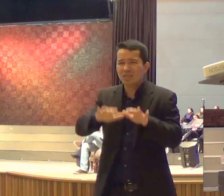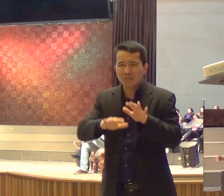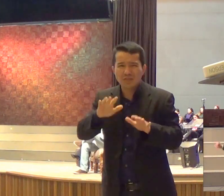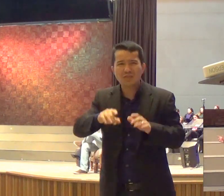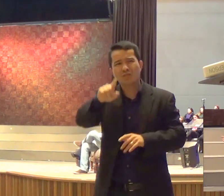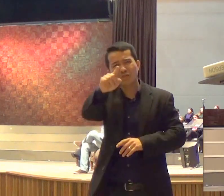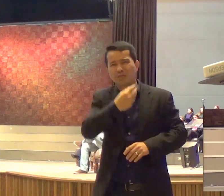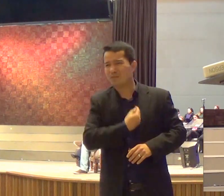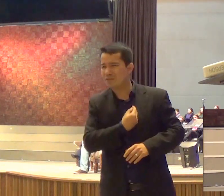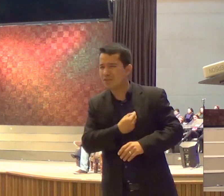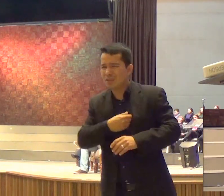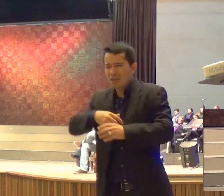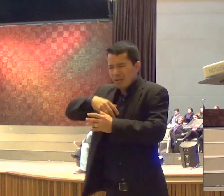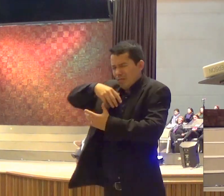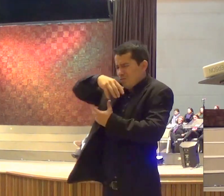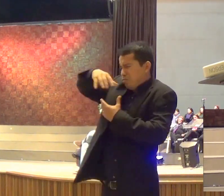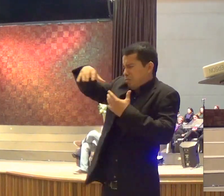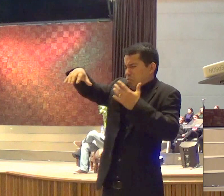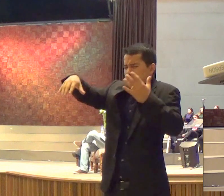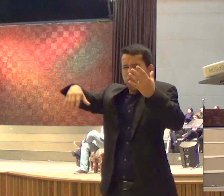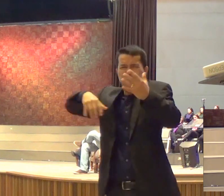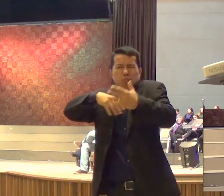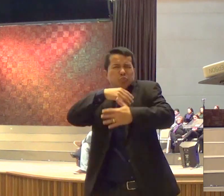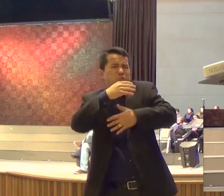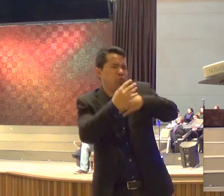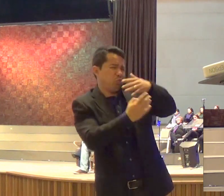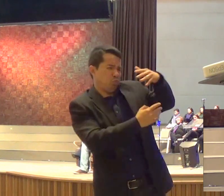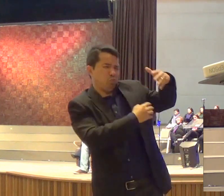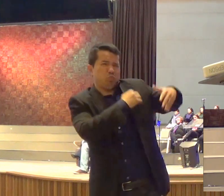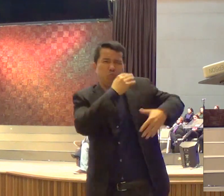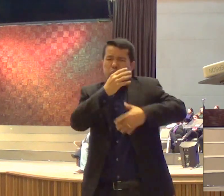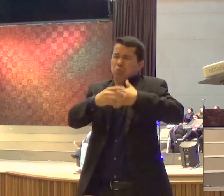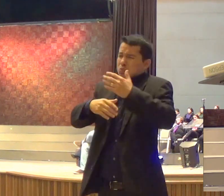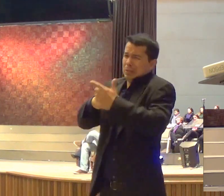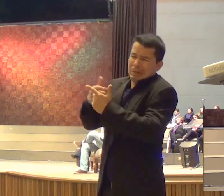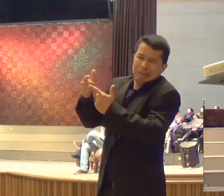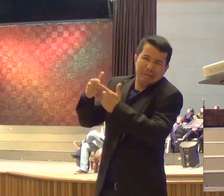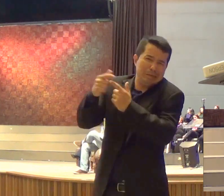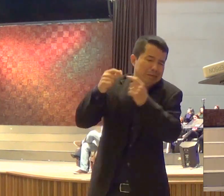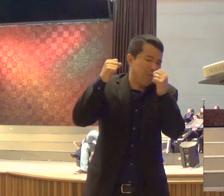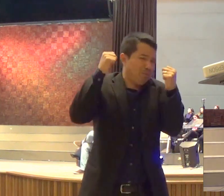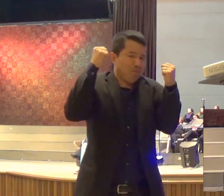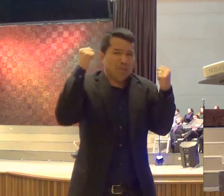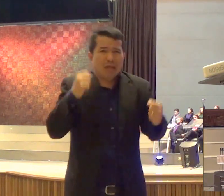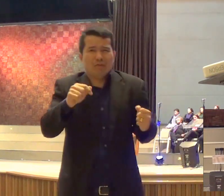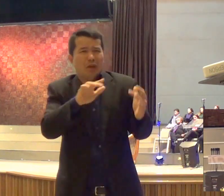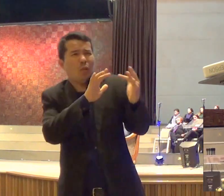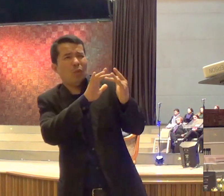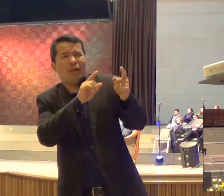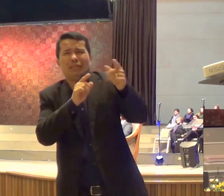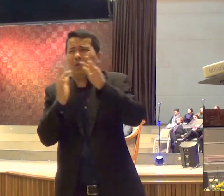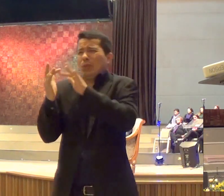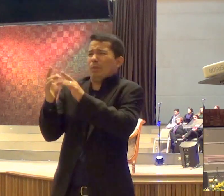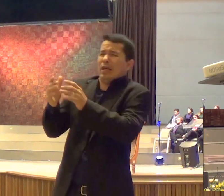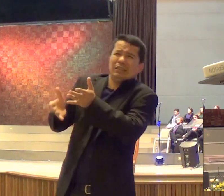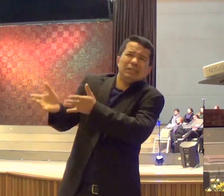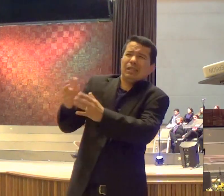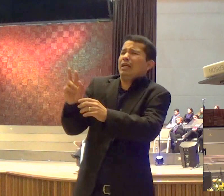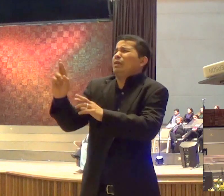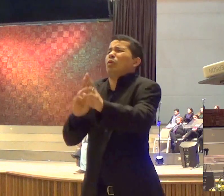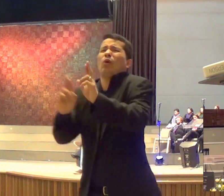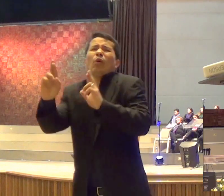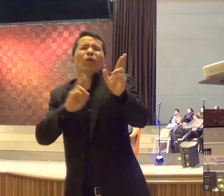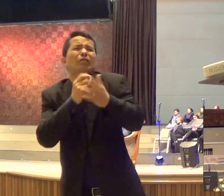corre para um lado corre para o outro fala com um fala com o outro e enquanto você está nessa